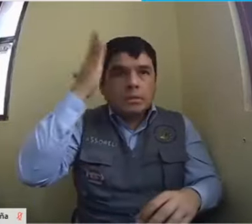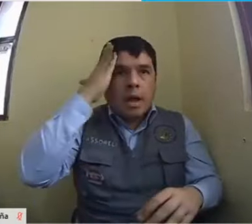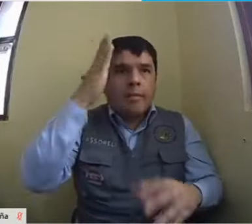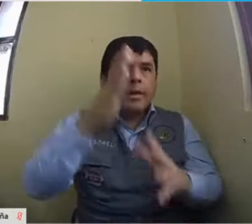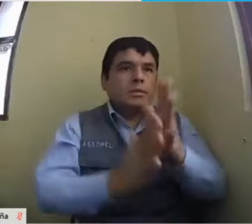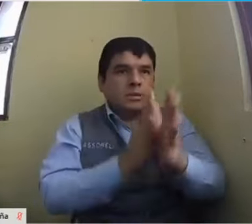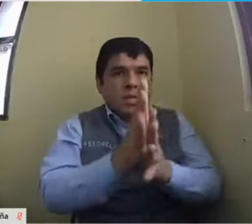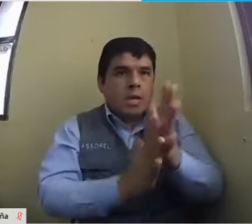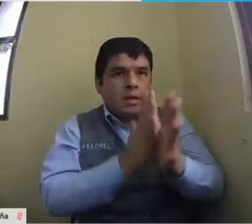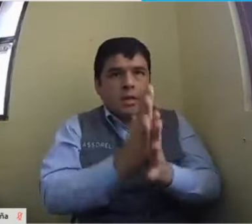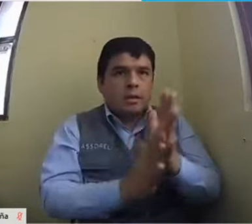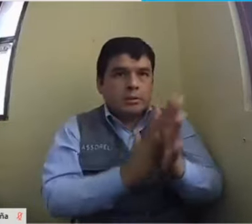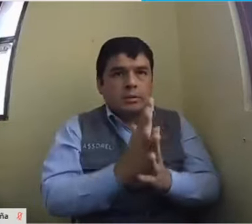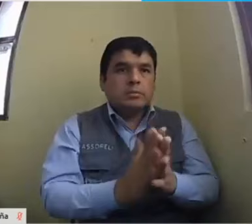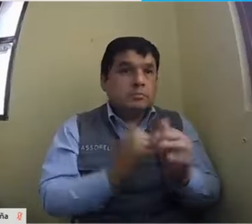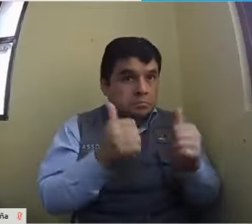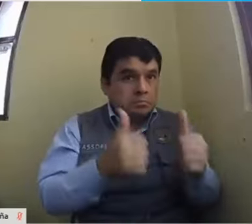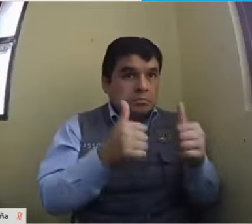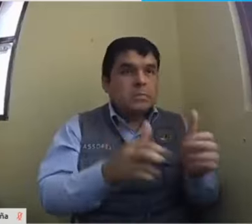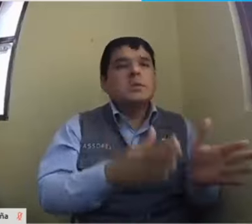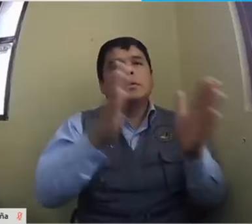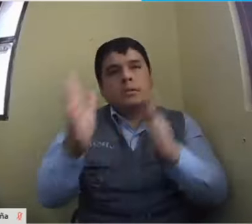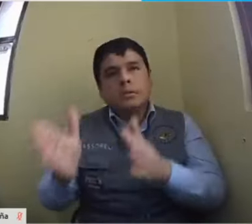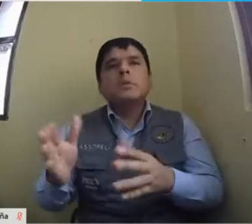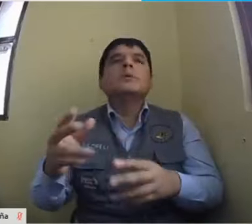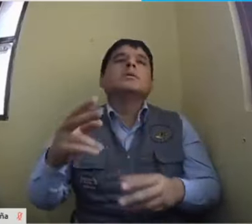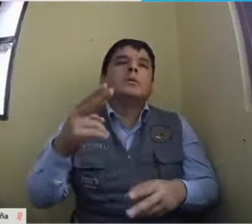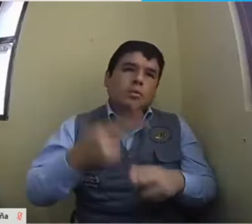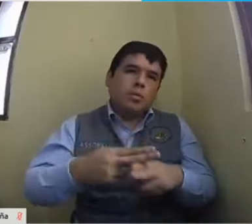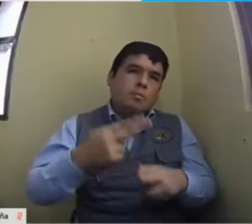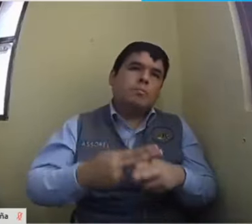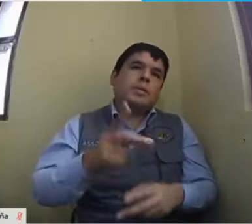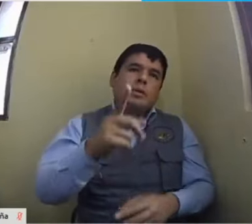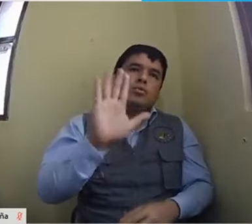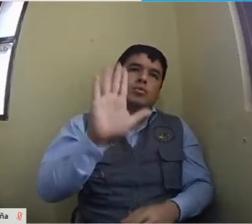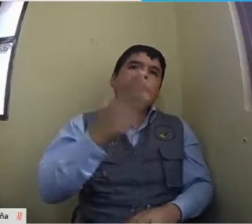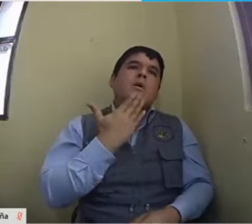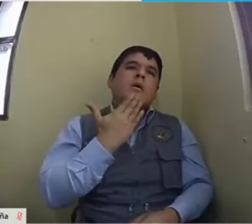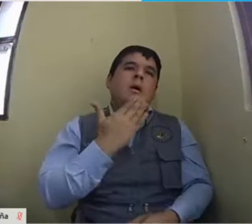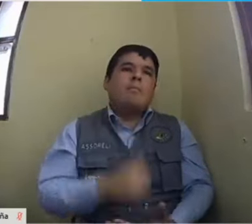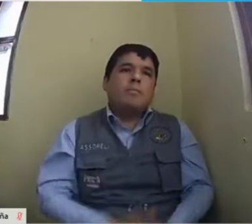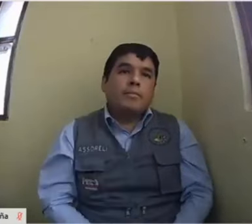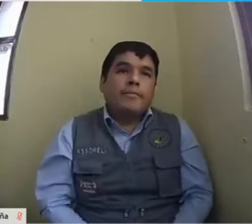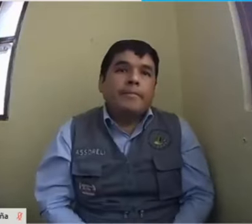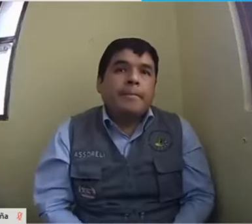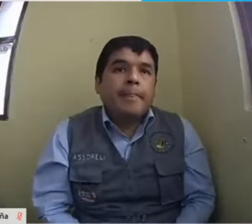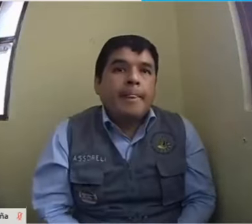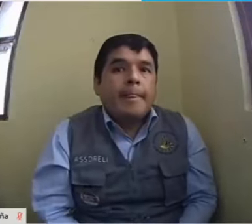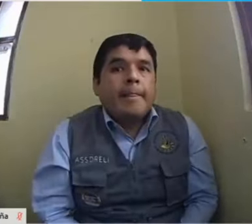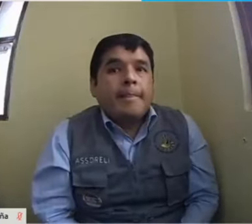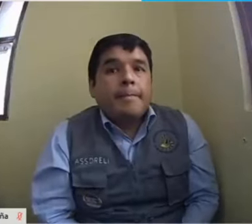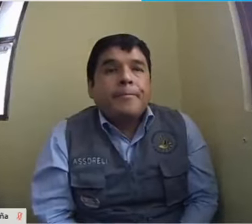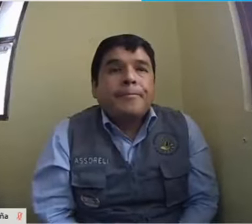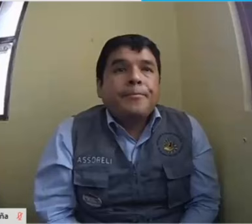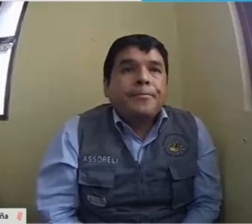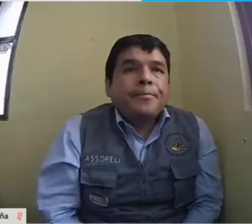apodo, pero es importante que ustedes sepan las señas. Qué bueno, muy bien. Su nombre se presenta.